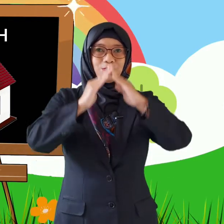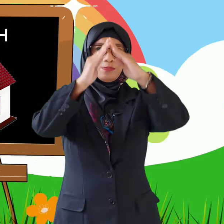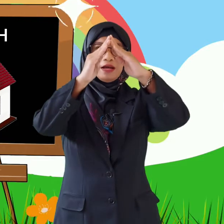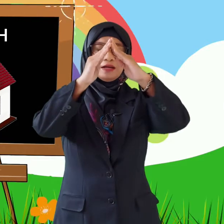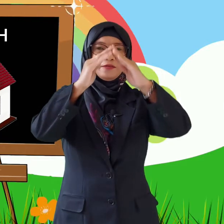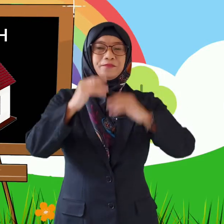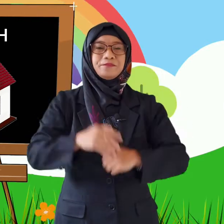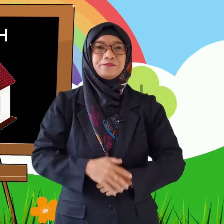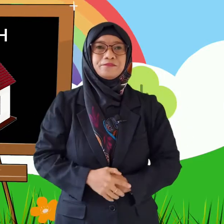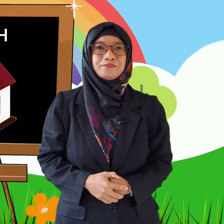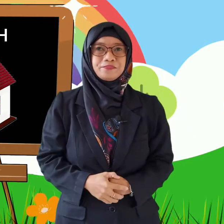Rumah.